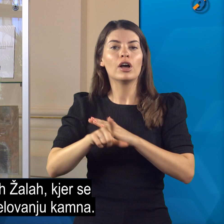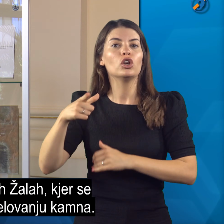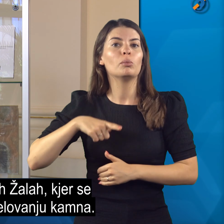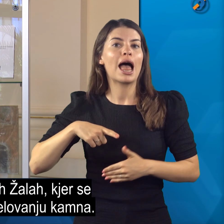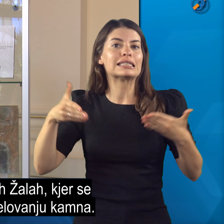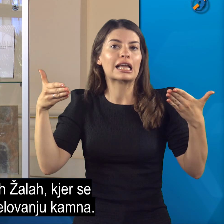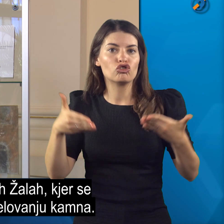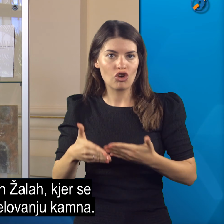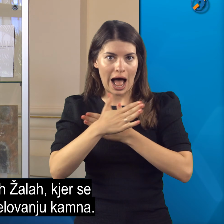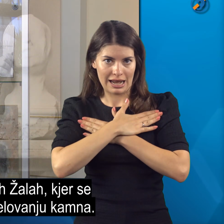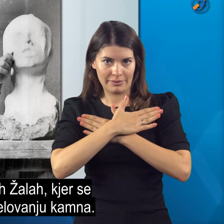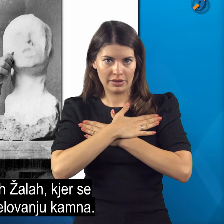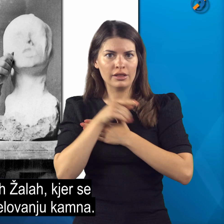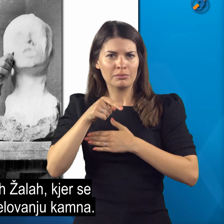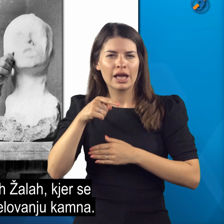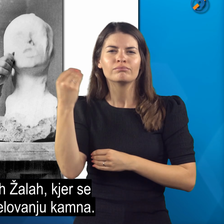kamna.